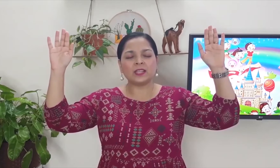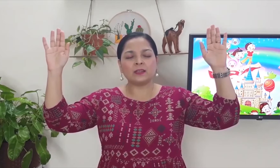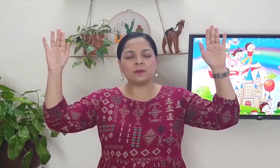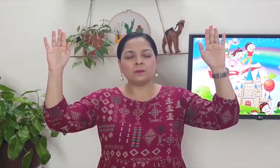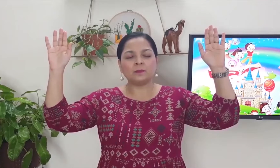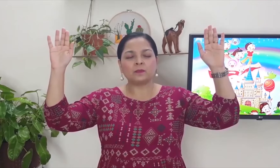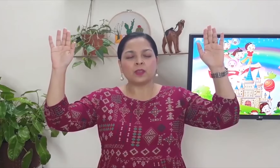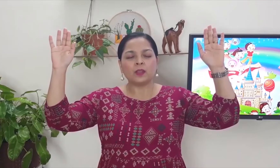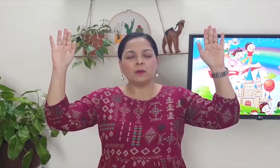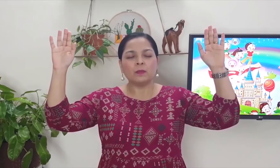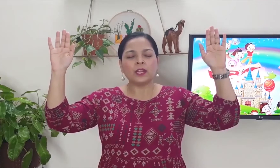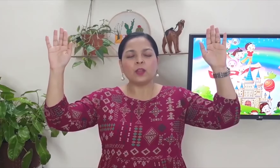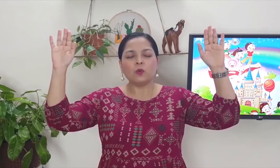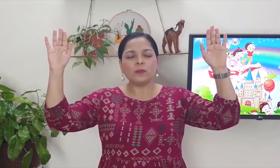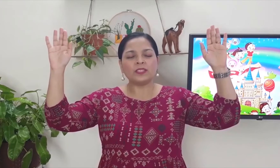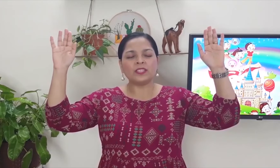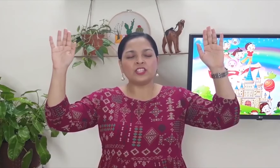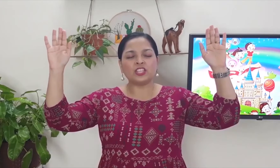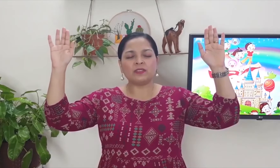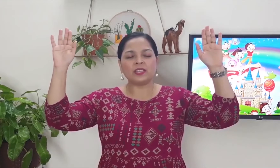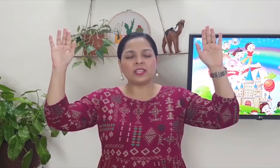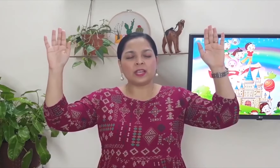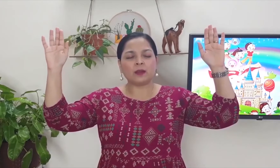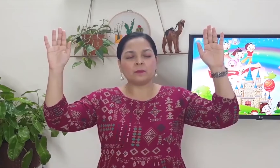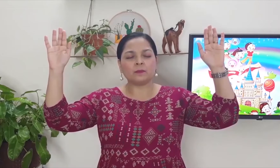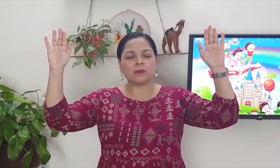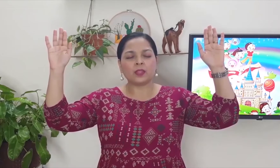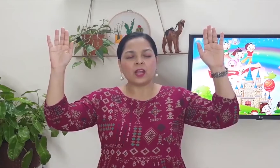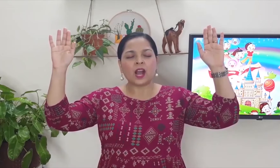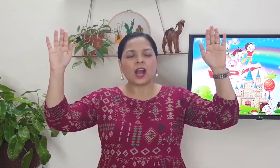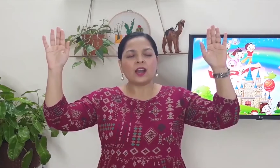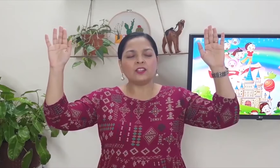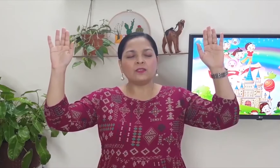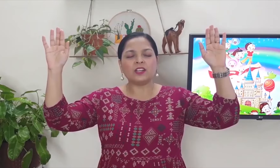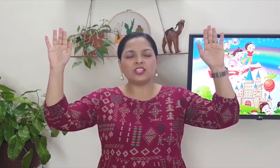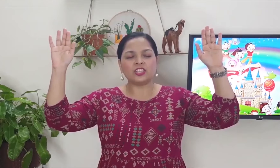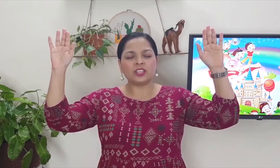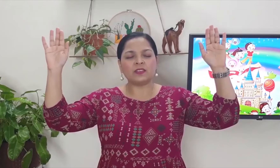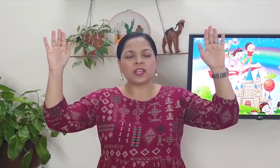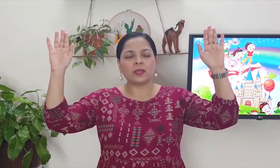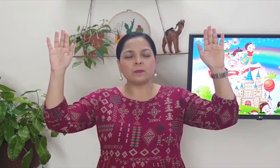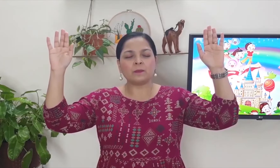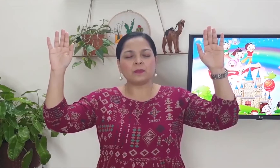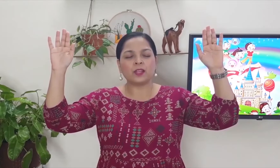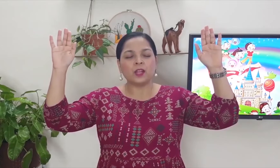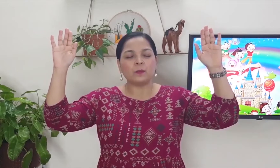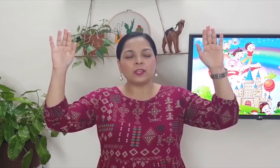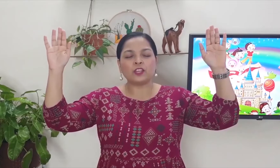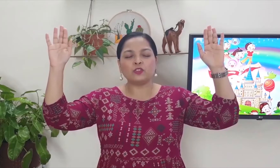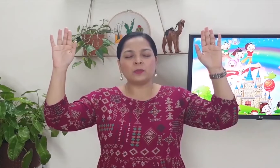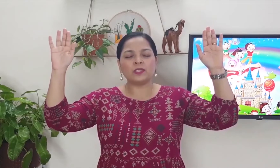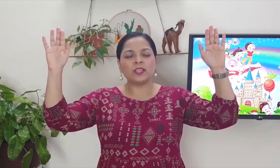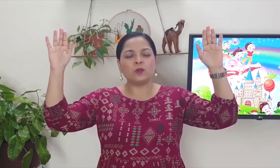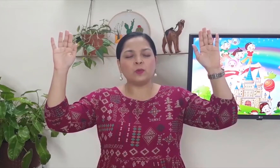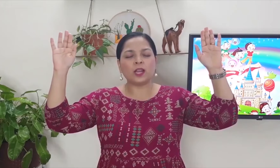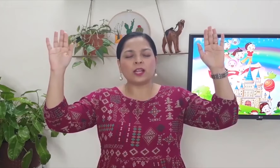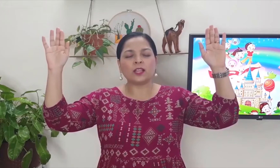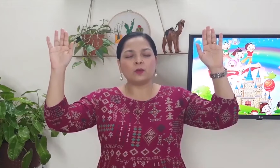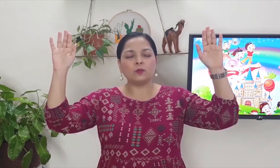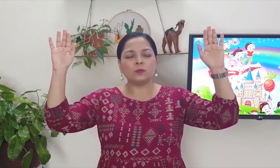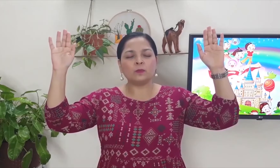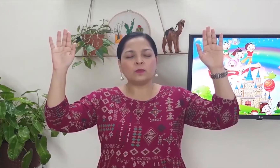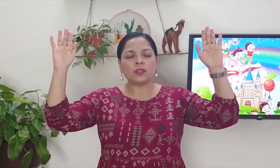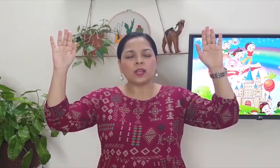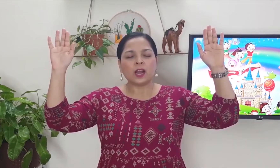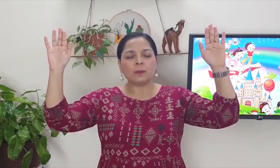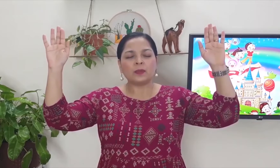हृदयमा निमन्त्रणा दिदछु अनि म मेरो हृदयमा येशु ख्रीष्टलाई बोलाउँदछु। मेरो जीवनमा मेरो प्रभु र